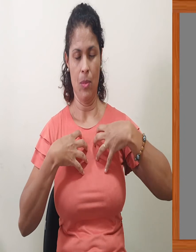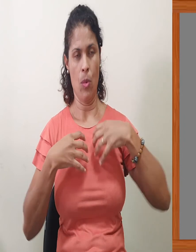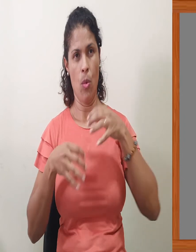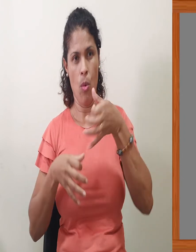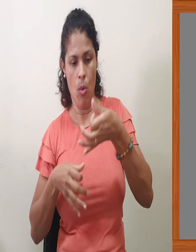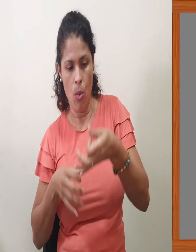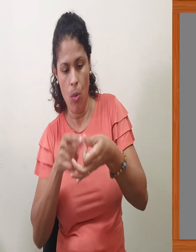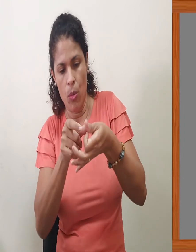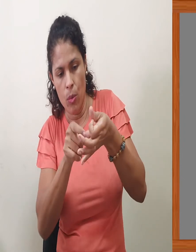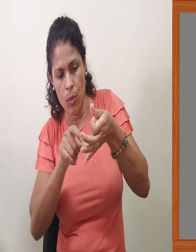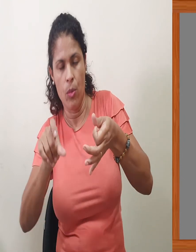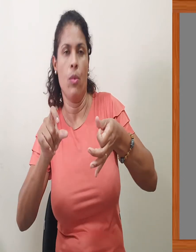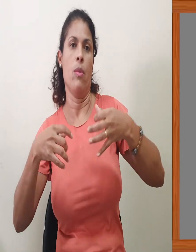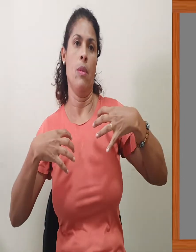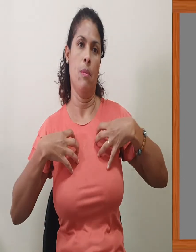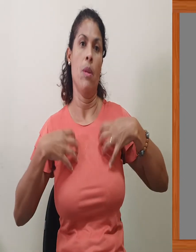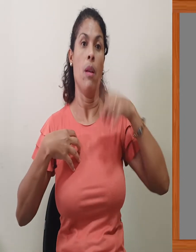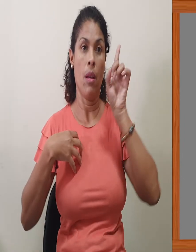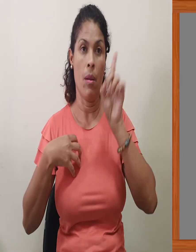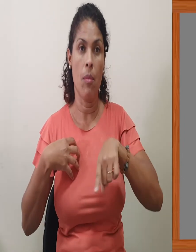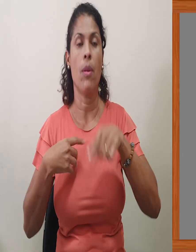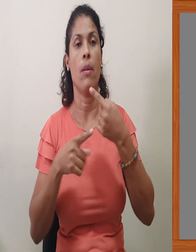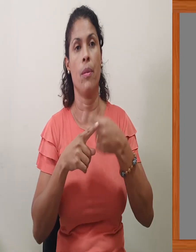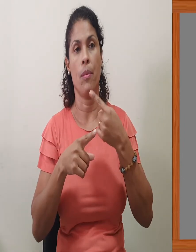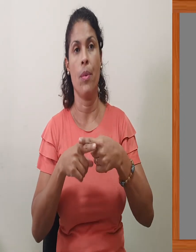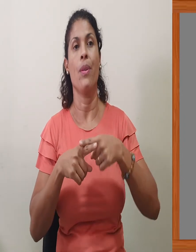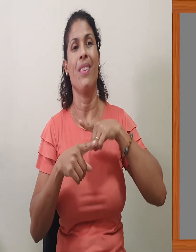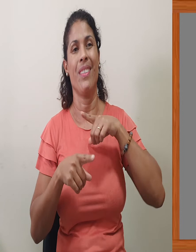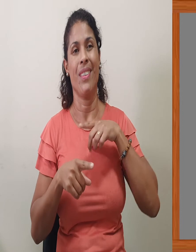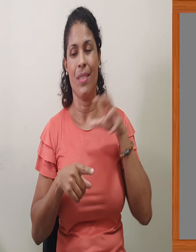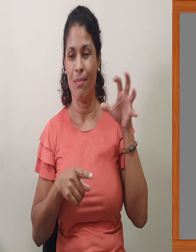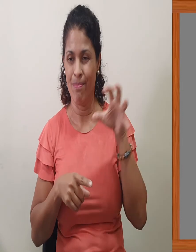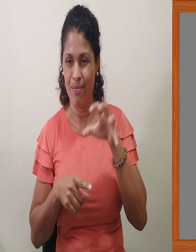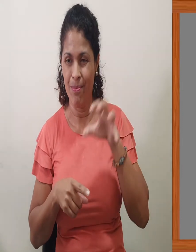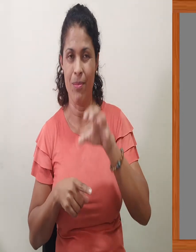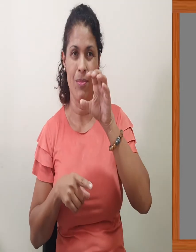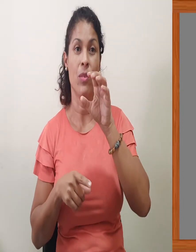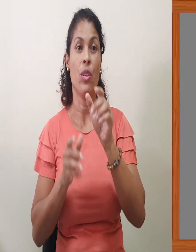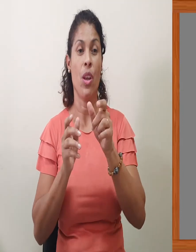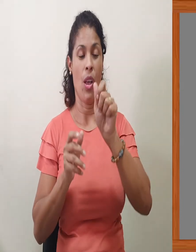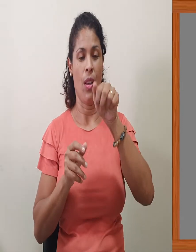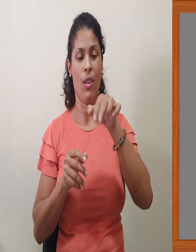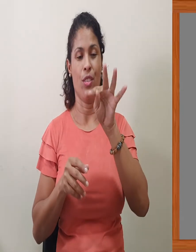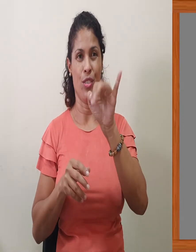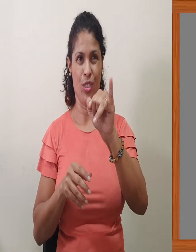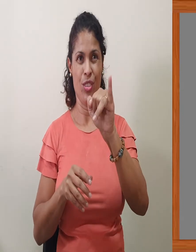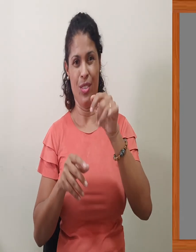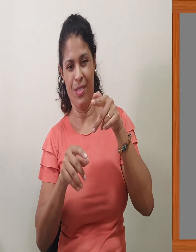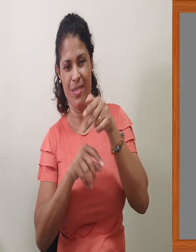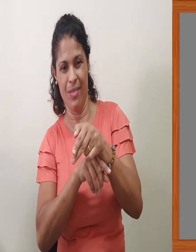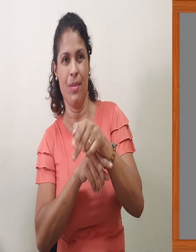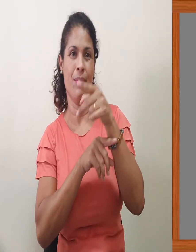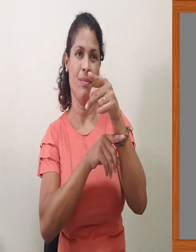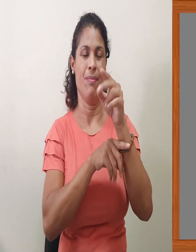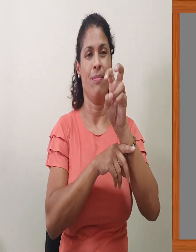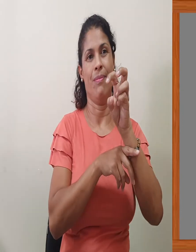menos 50% dos tumores em humanos, principalmente no pulmão, no cólon e na mama, seja causada